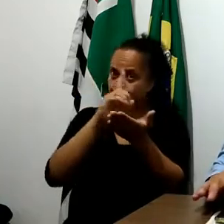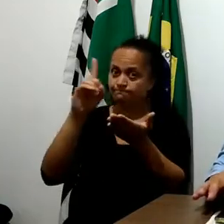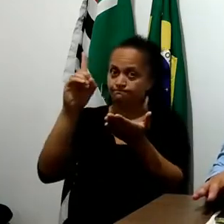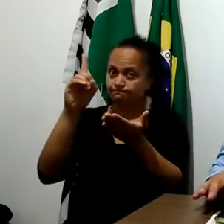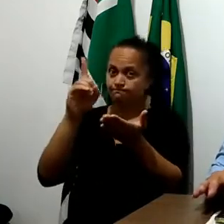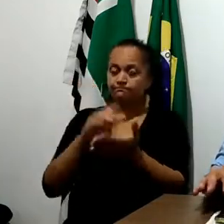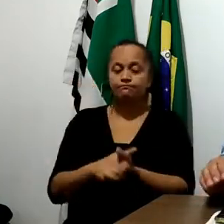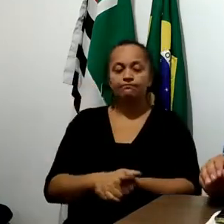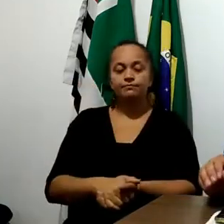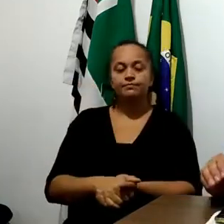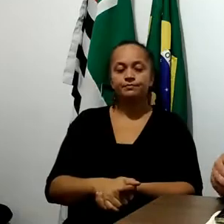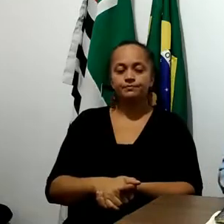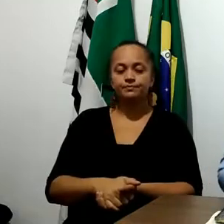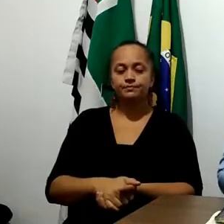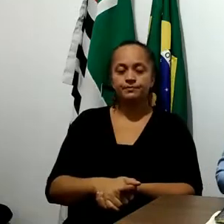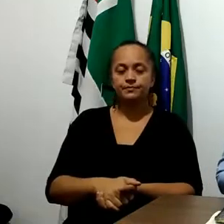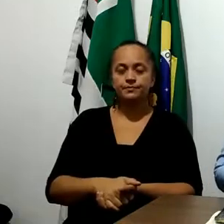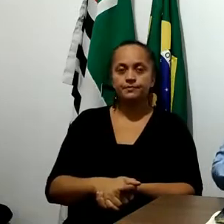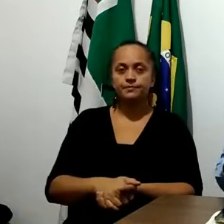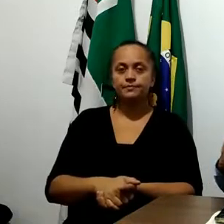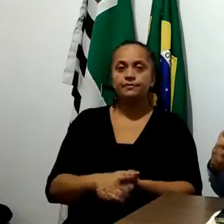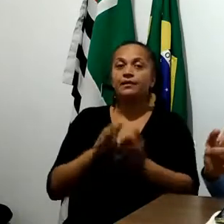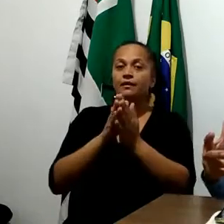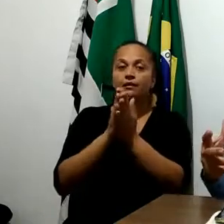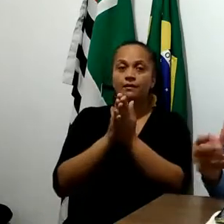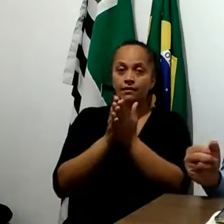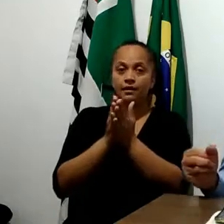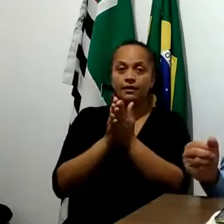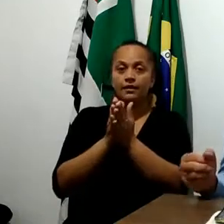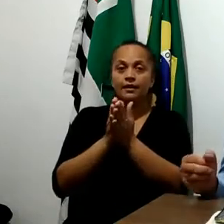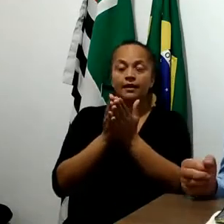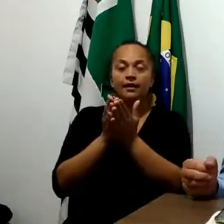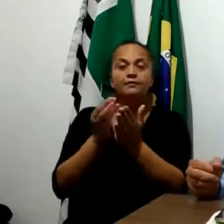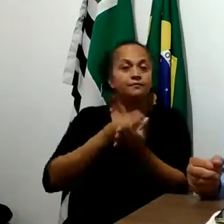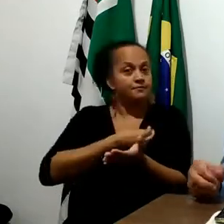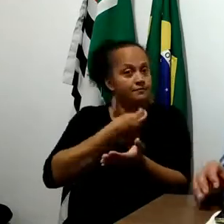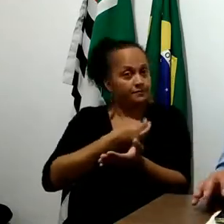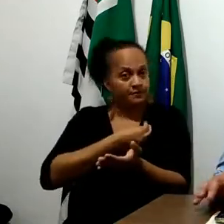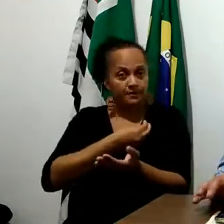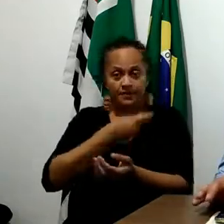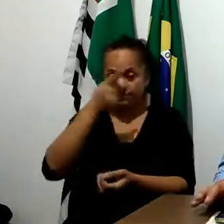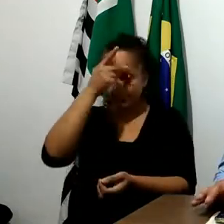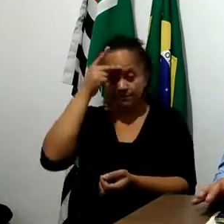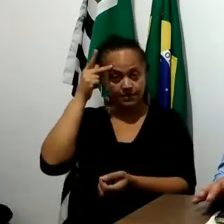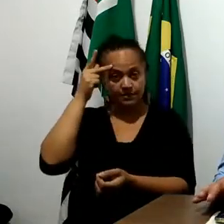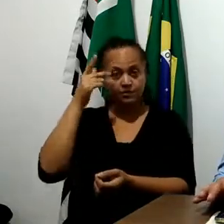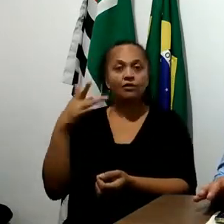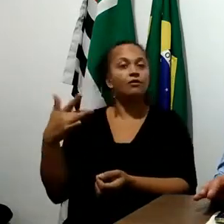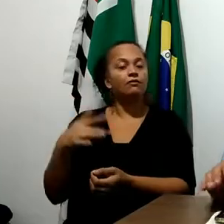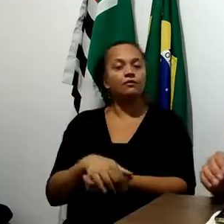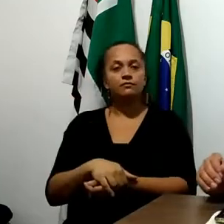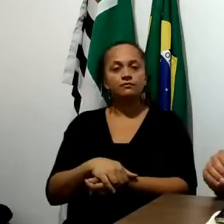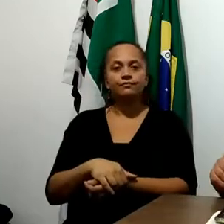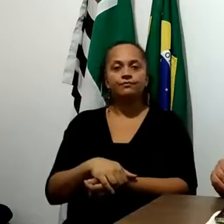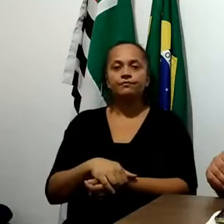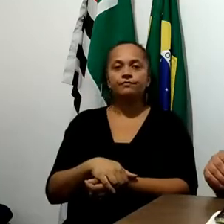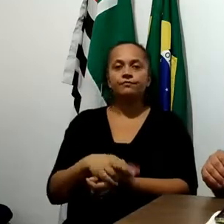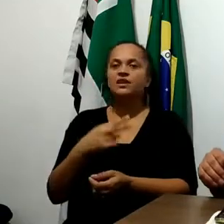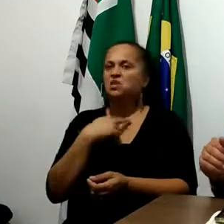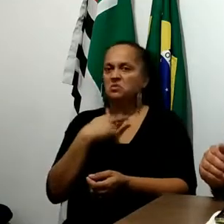palavra. A Bíblia diz que é vida para aquele que acha e saúde para o corpo. Não